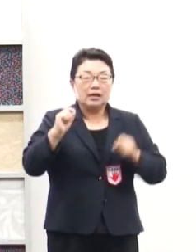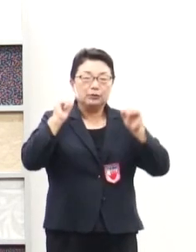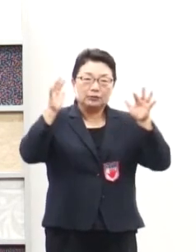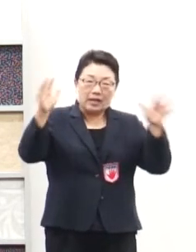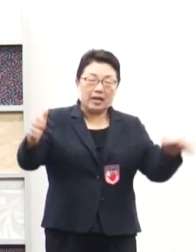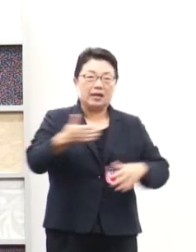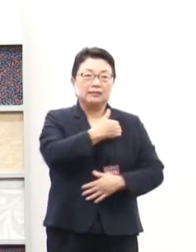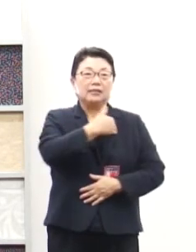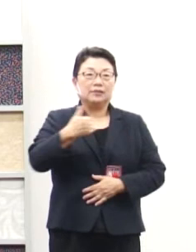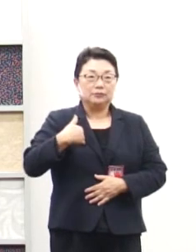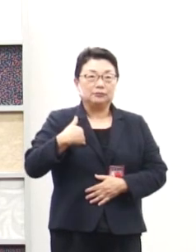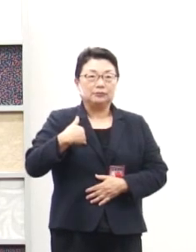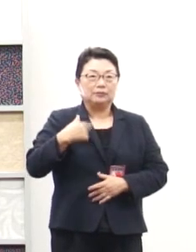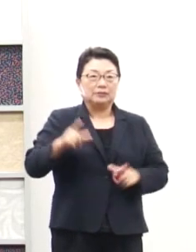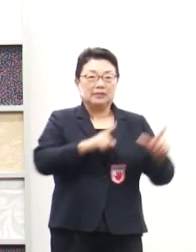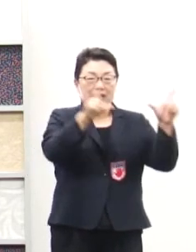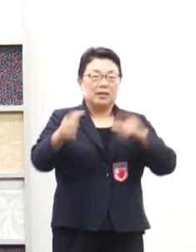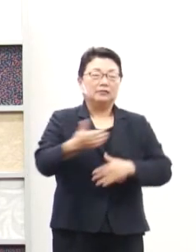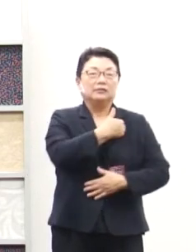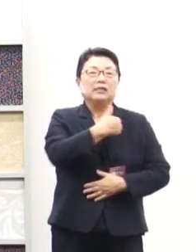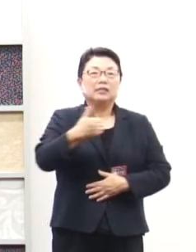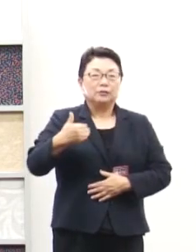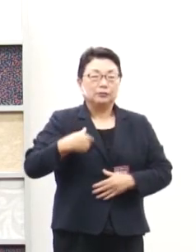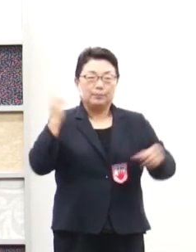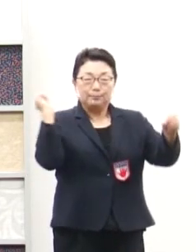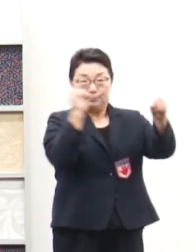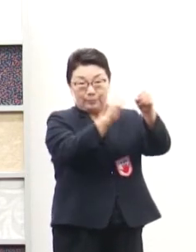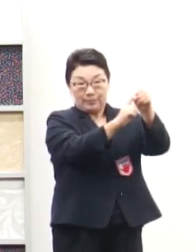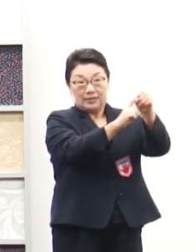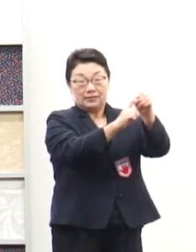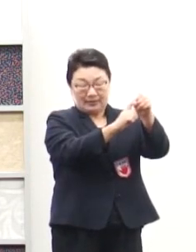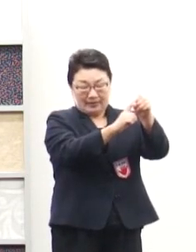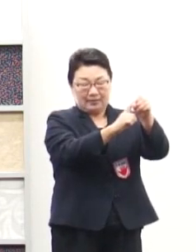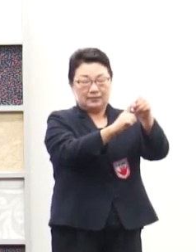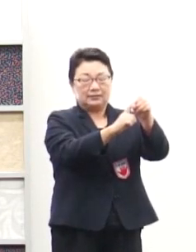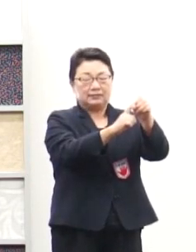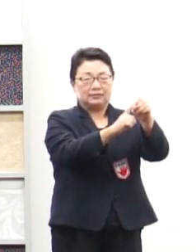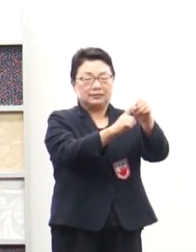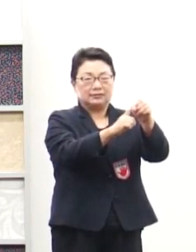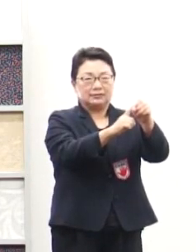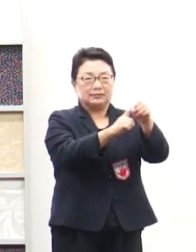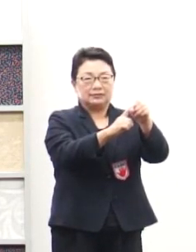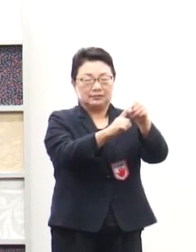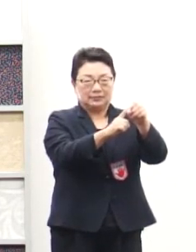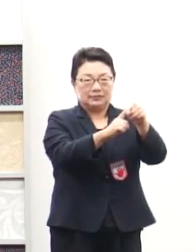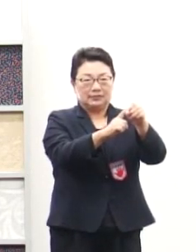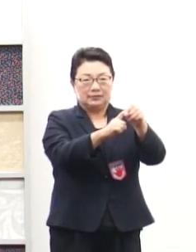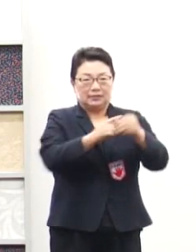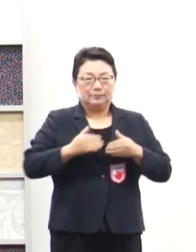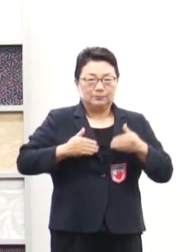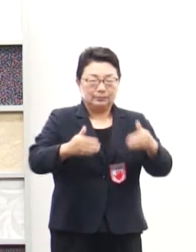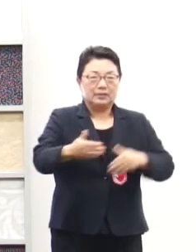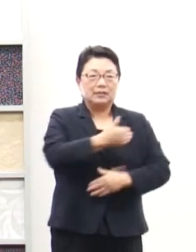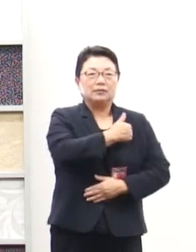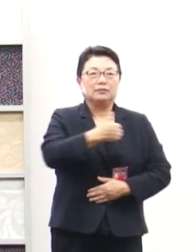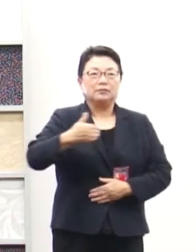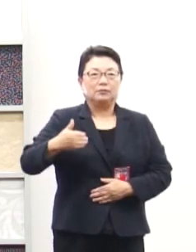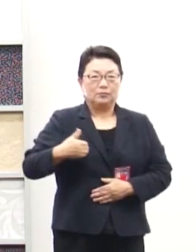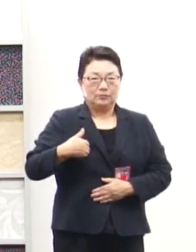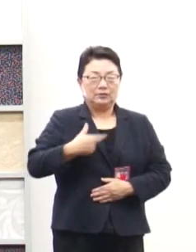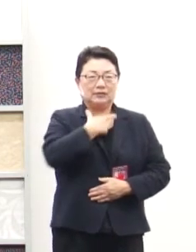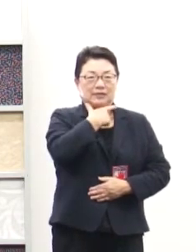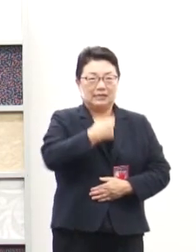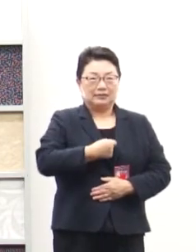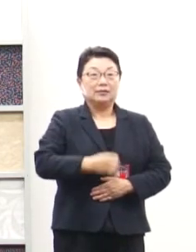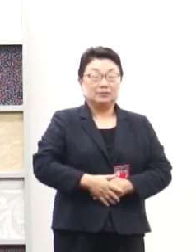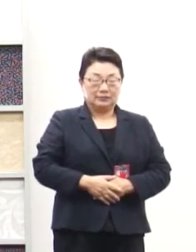を実感できる山梨という本来の目的に向けてです、全速力で走れるようにしていきたいと思い